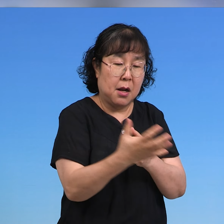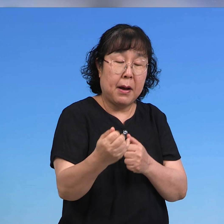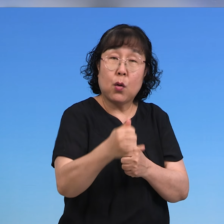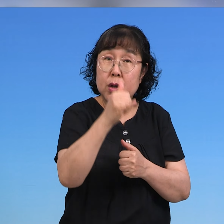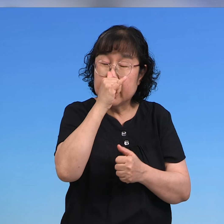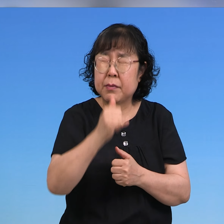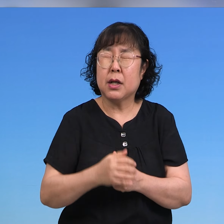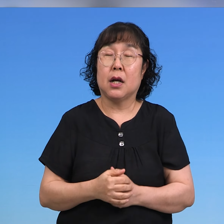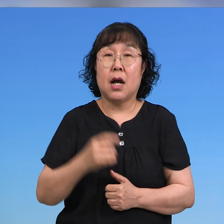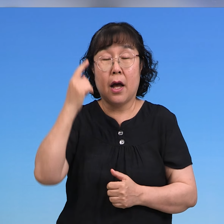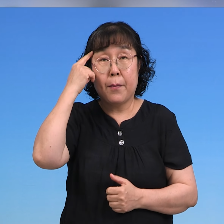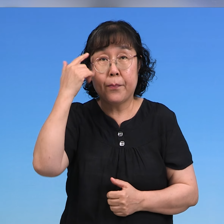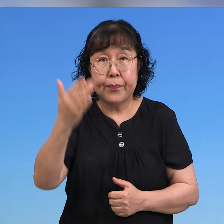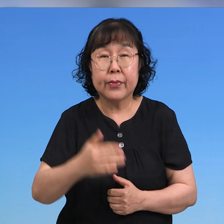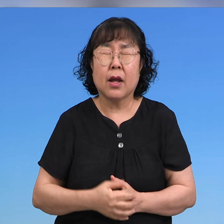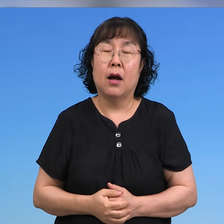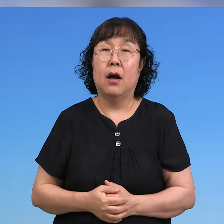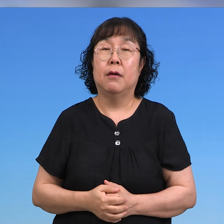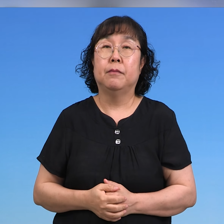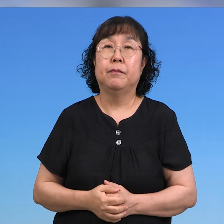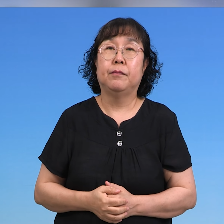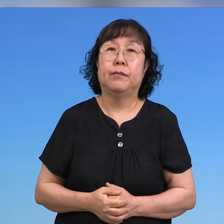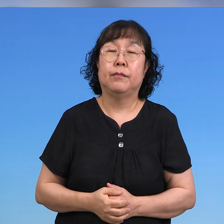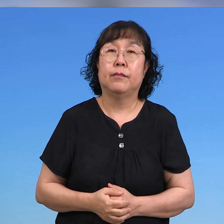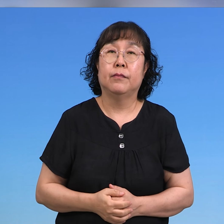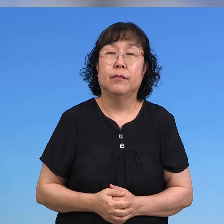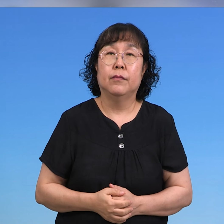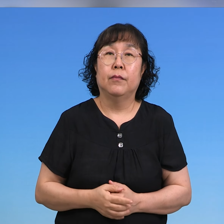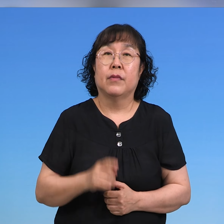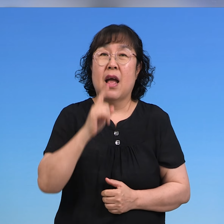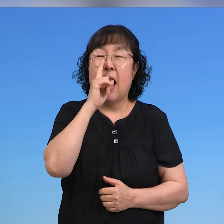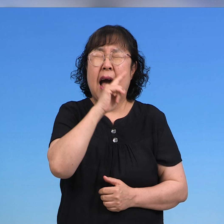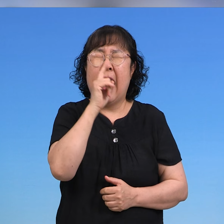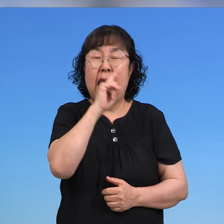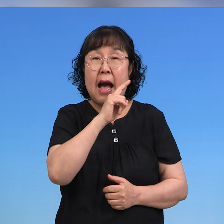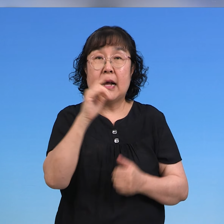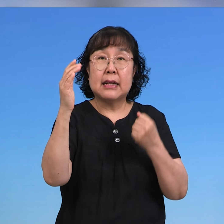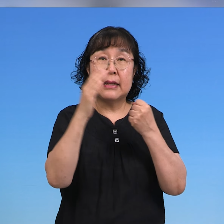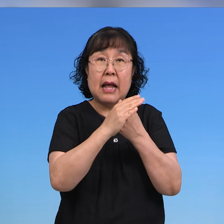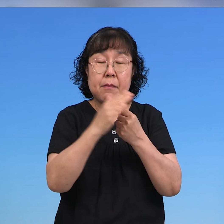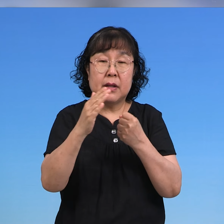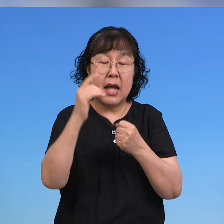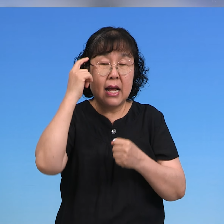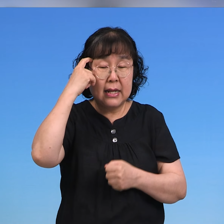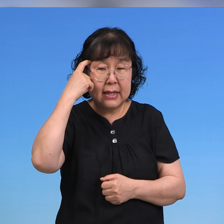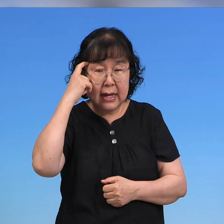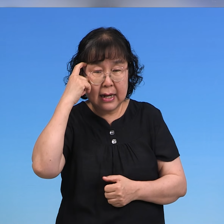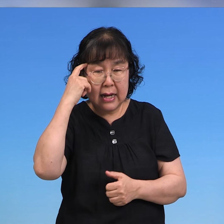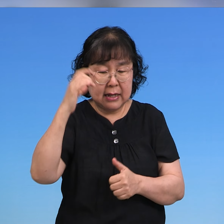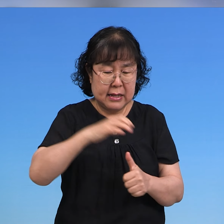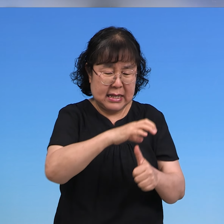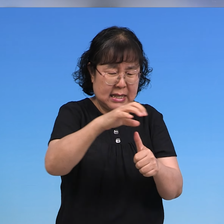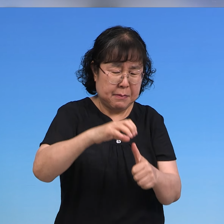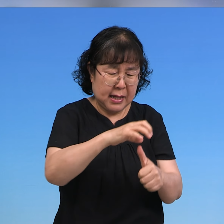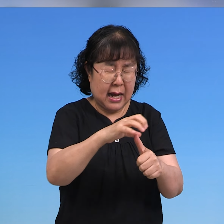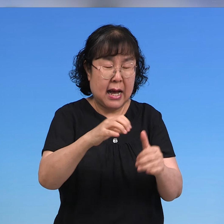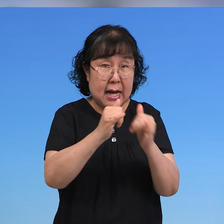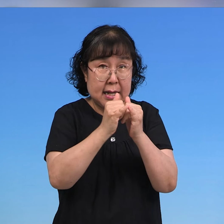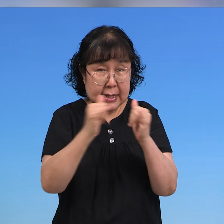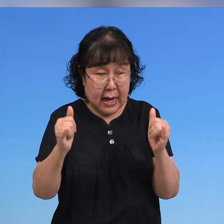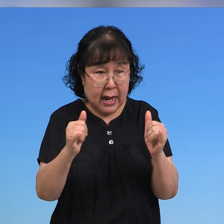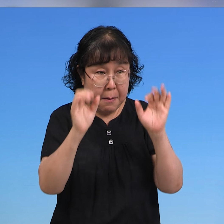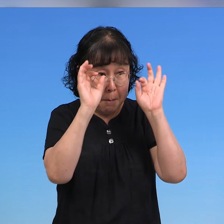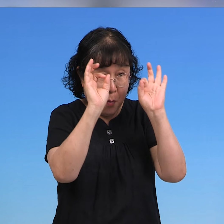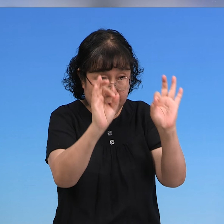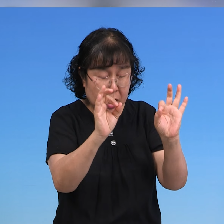그리고 저 본문을 보면은요, 이 악에 의해 상상력을 지배당한 사람들의 특징이 하나 더 있는데요, 그들의 언어가